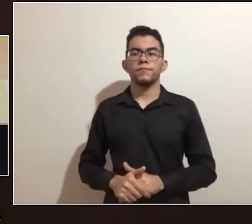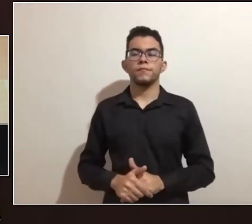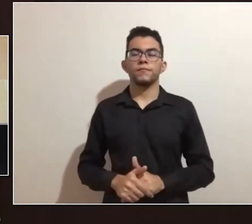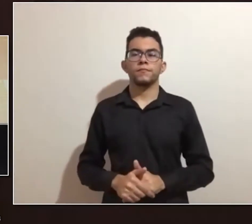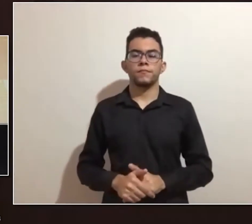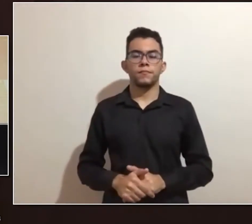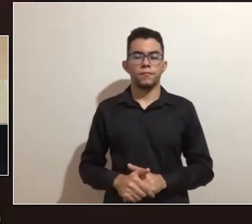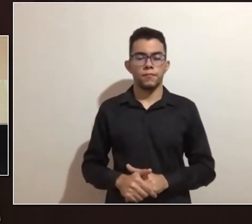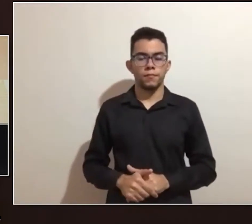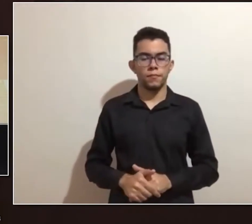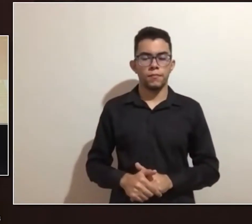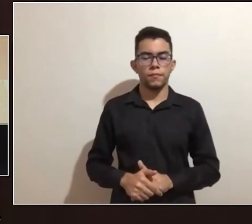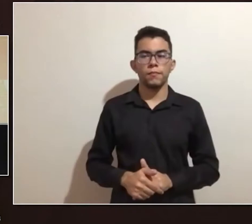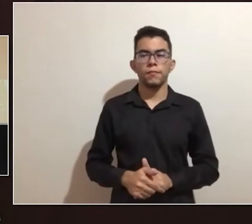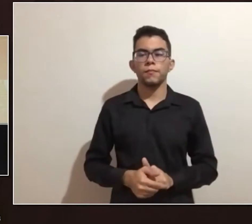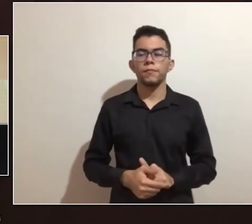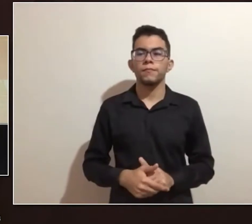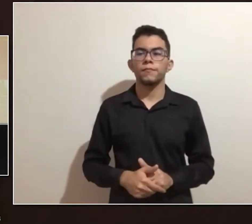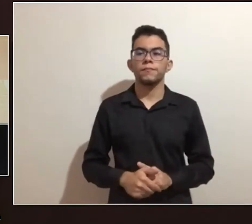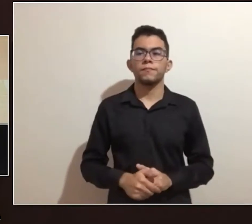aqui fala, deixa eu ver,